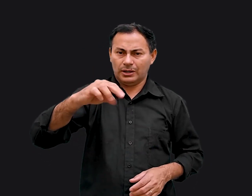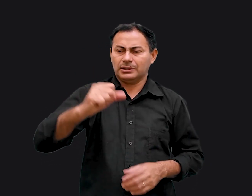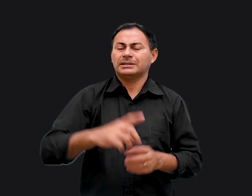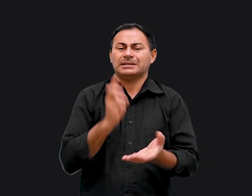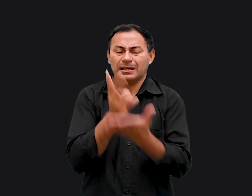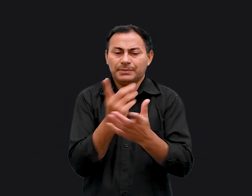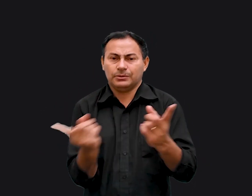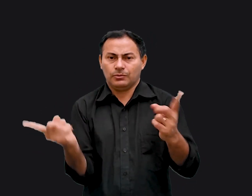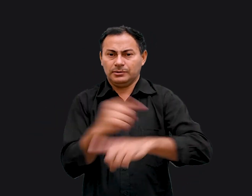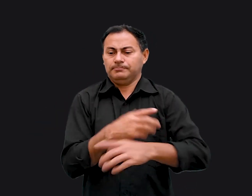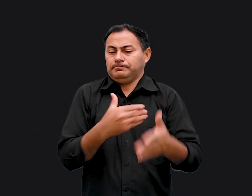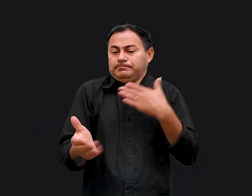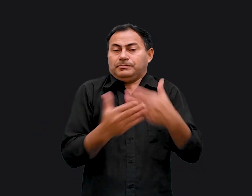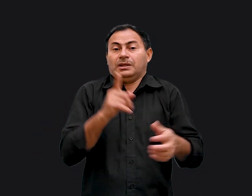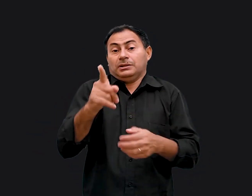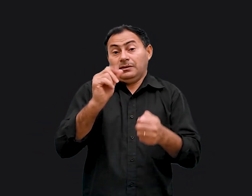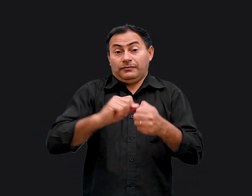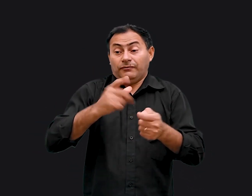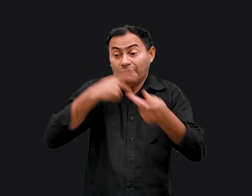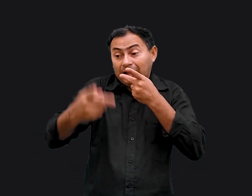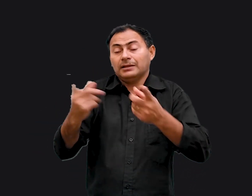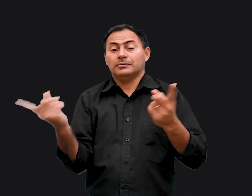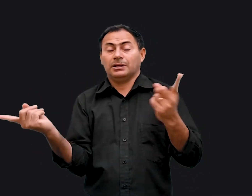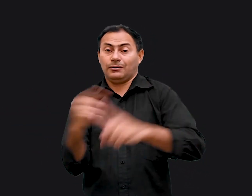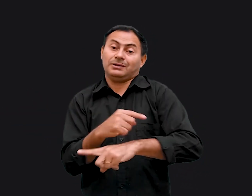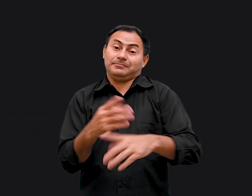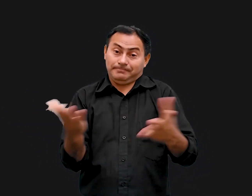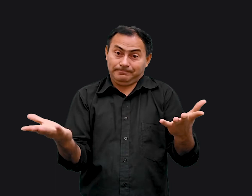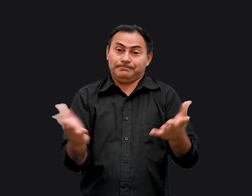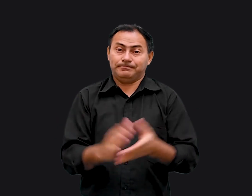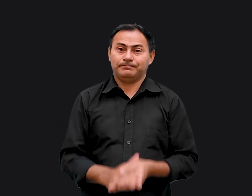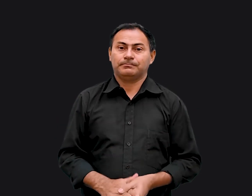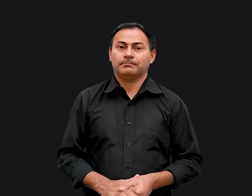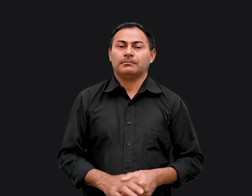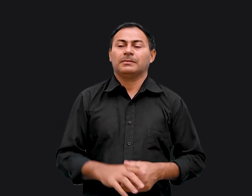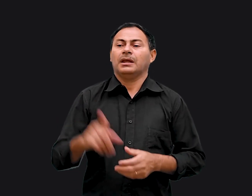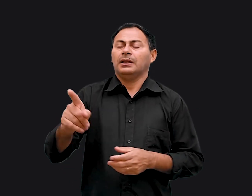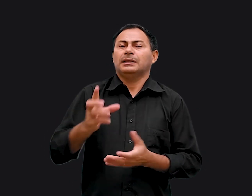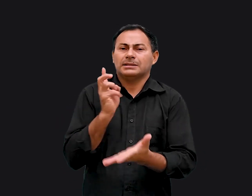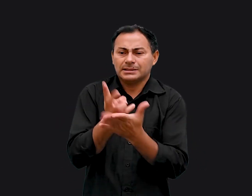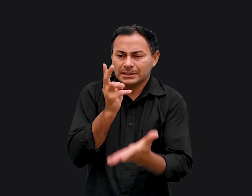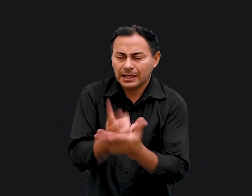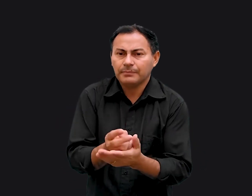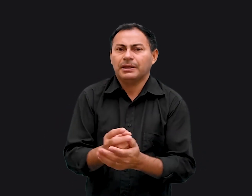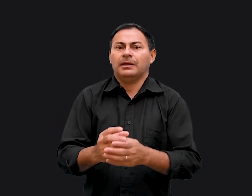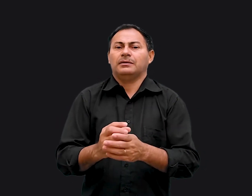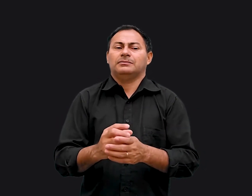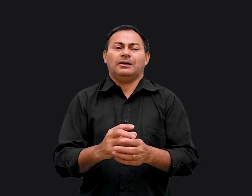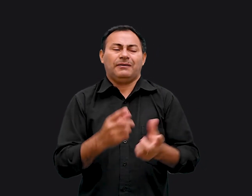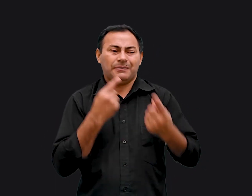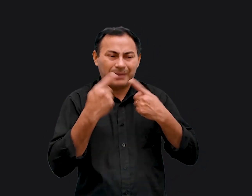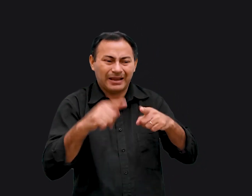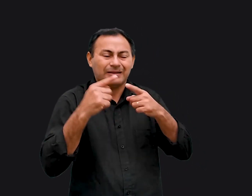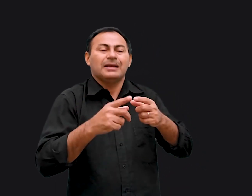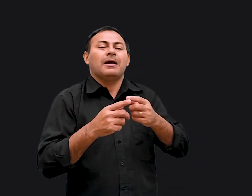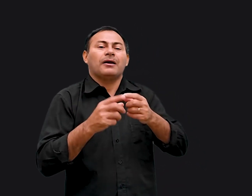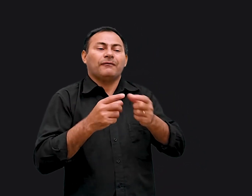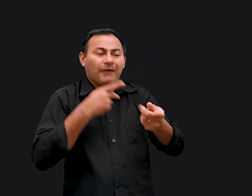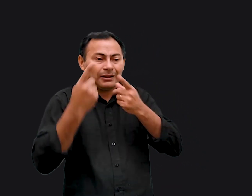do contra. Não importa o que você fale, ela é do contra. Ela está sempre contendendo ou sempre